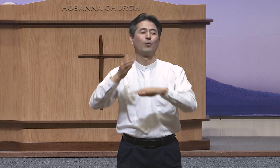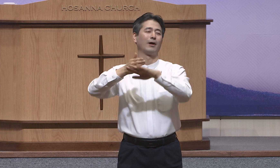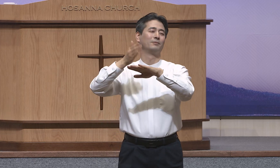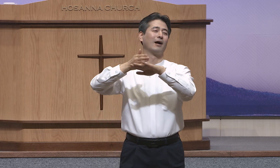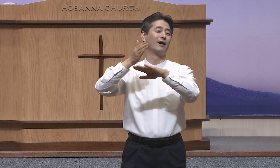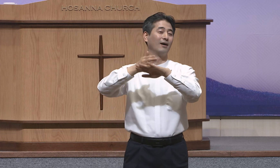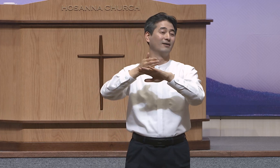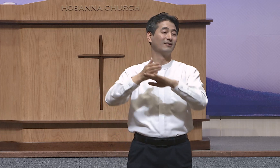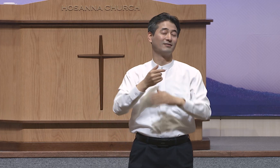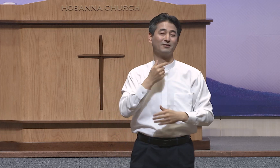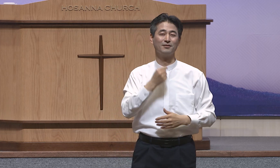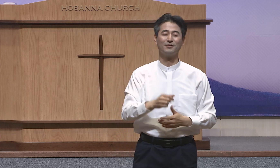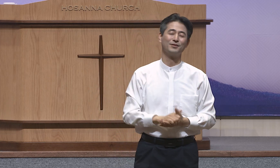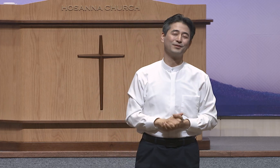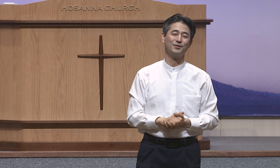그런 하나님의